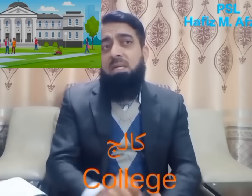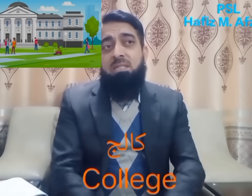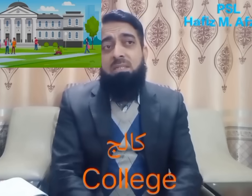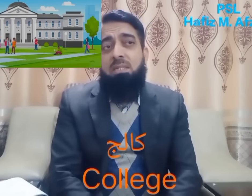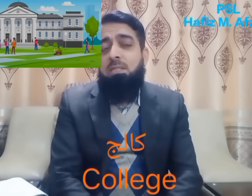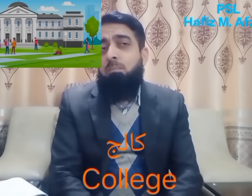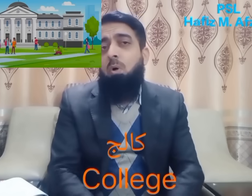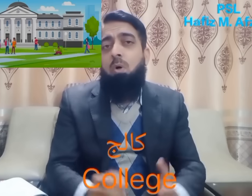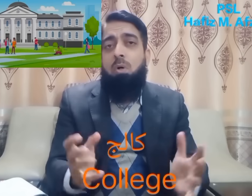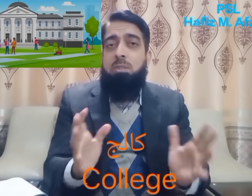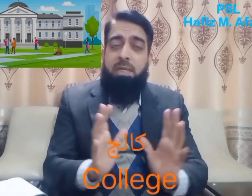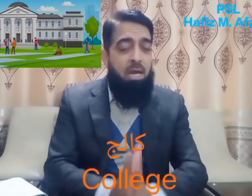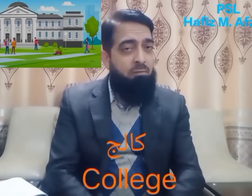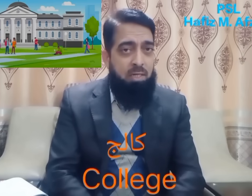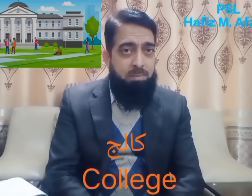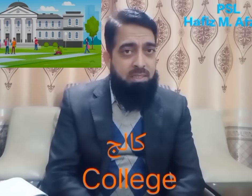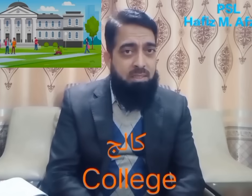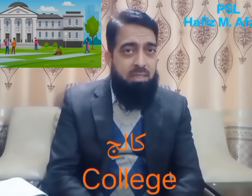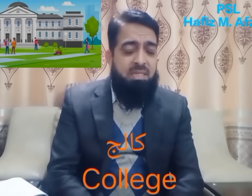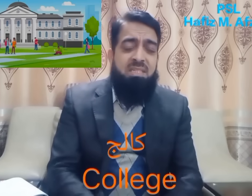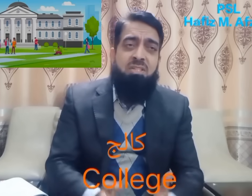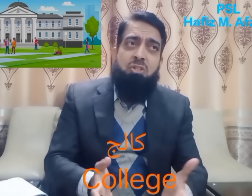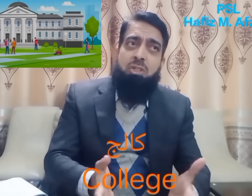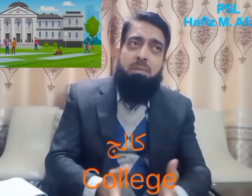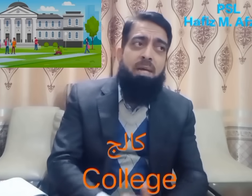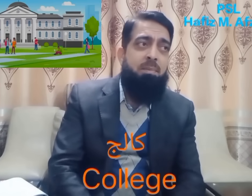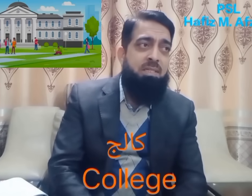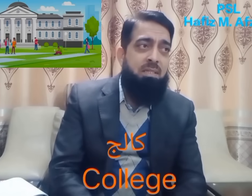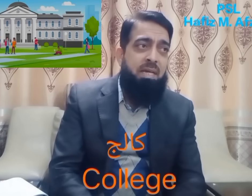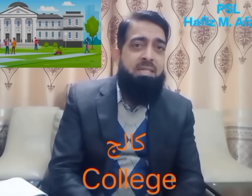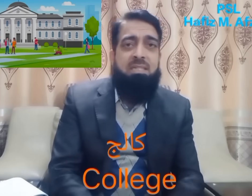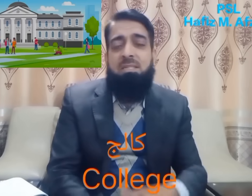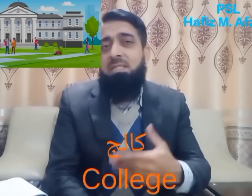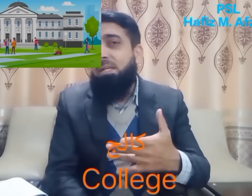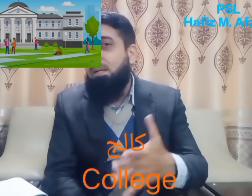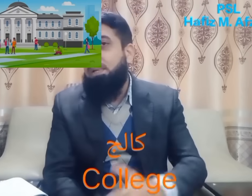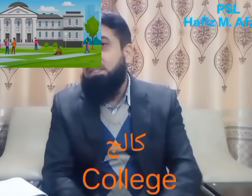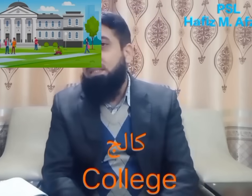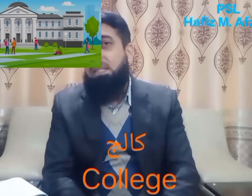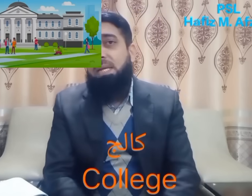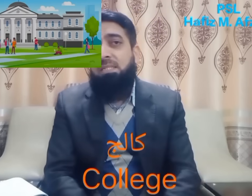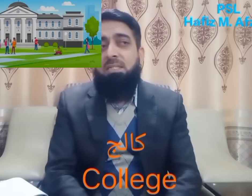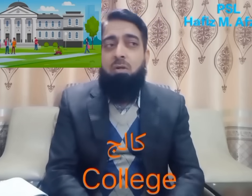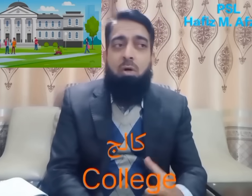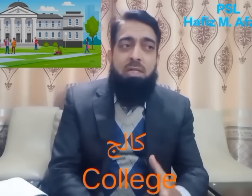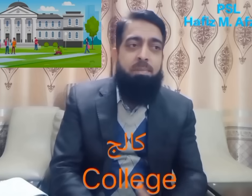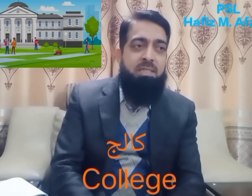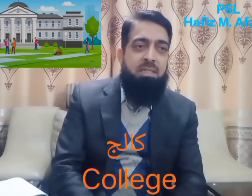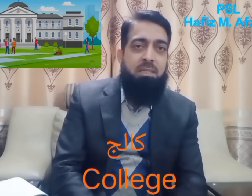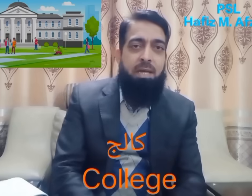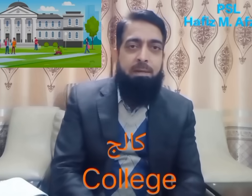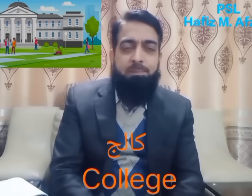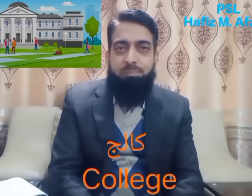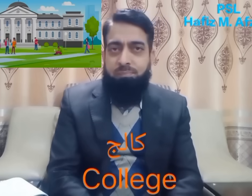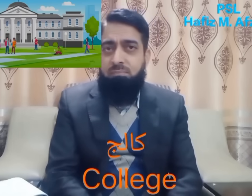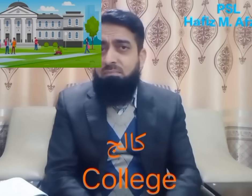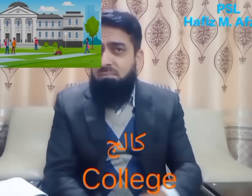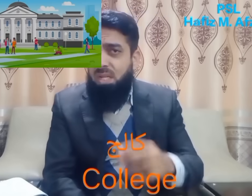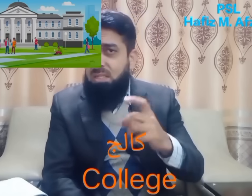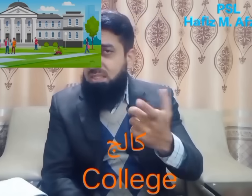देखें, सी से बहुत सारे अल्फाज बन सकते हैं। सी से चेयरमैन बन सकता है, सी से सेंटर बन सकता है, सी से कॉलेज बन सकता है, सी